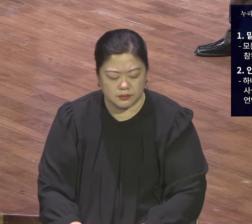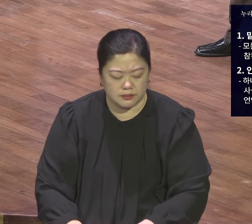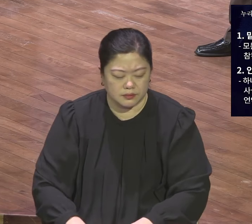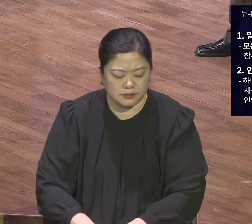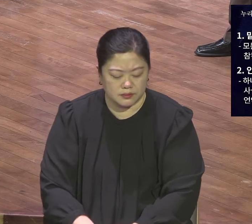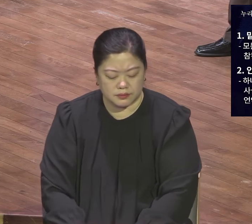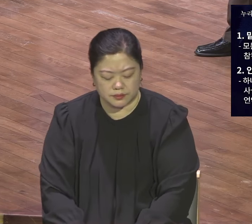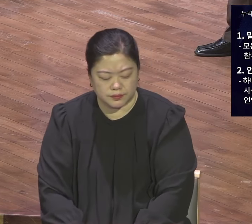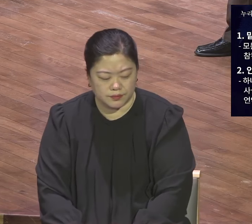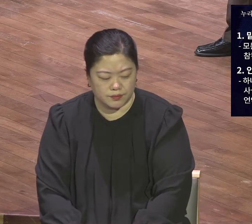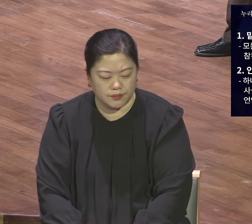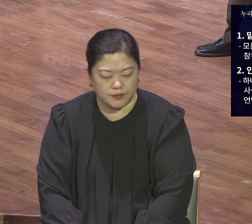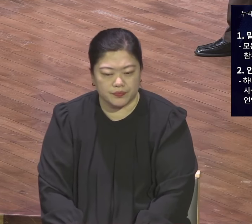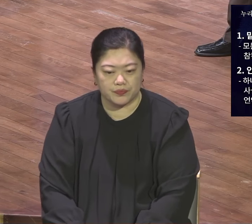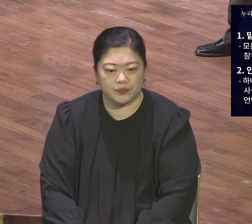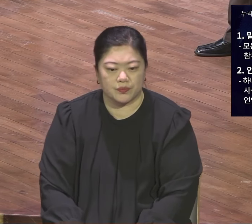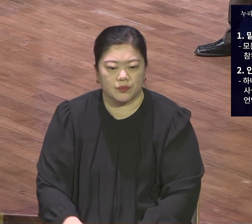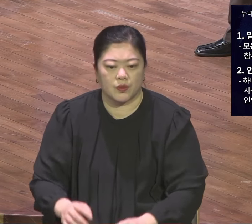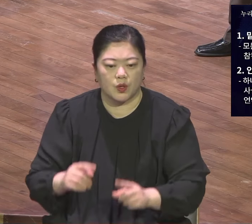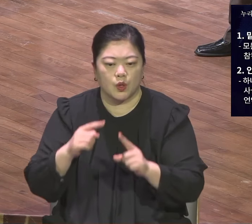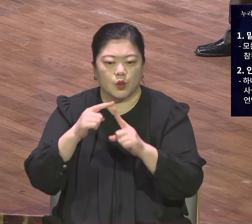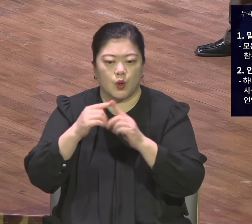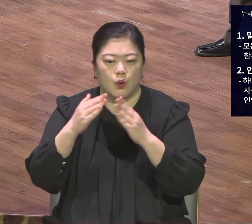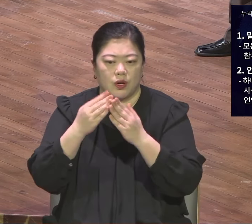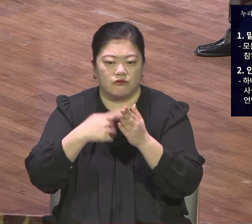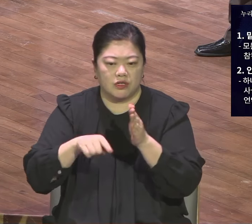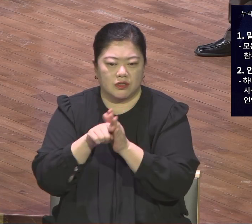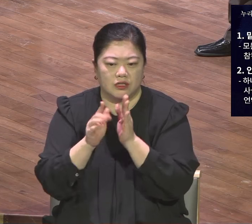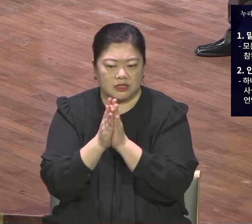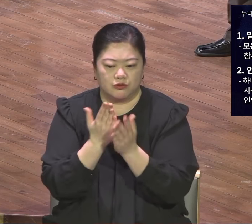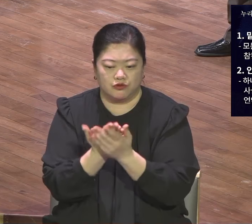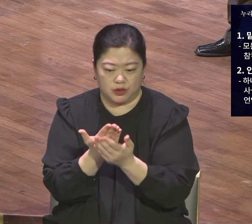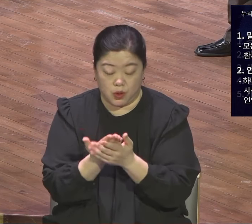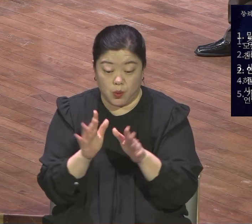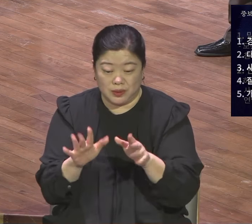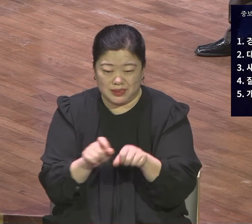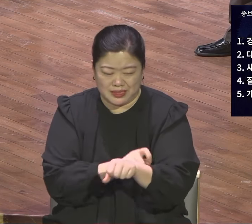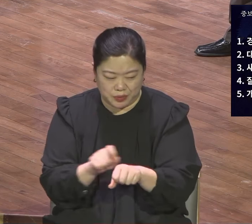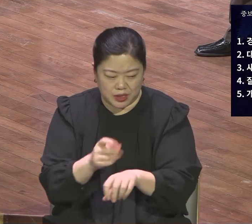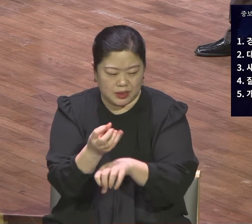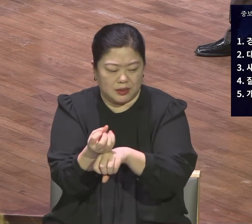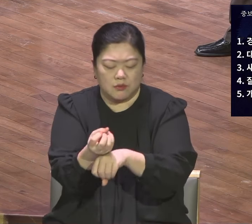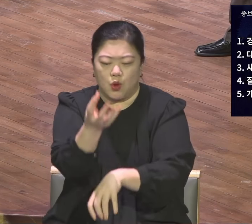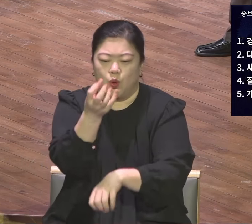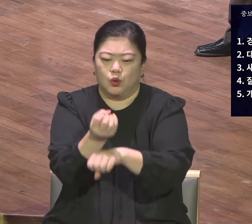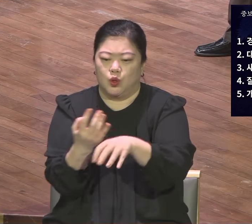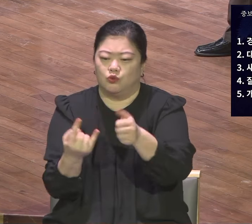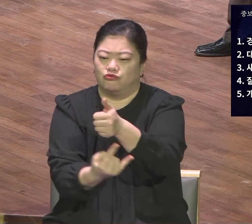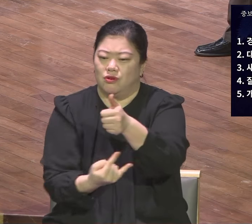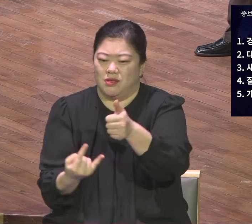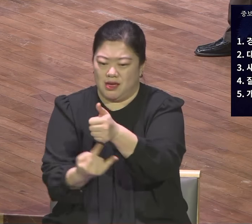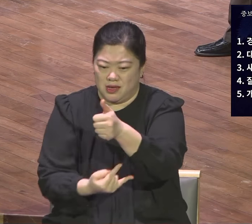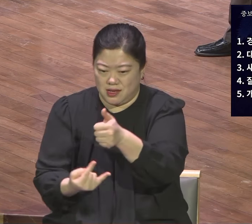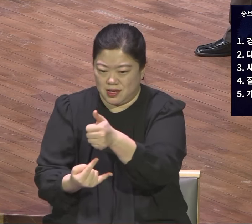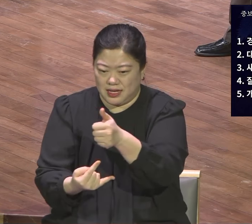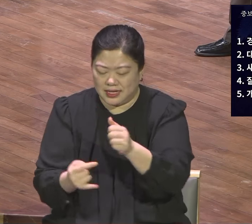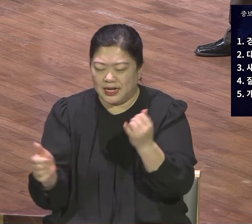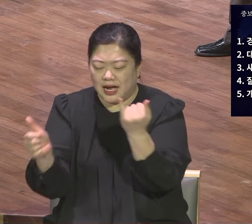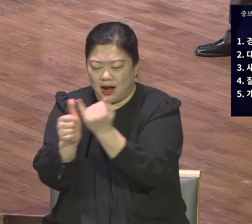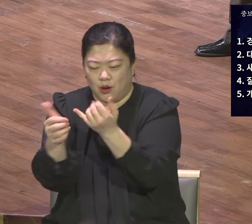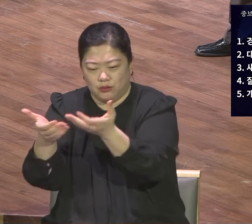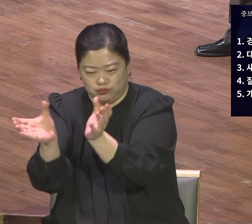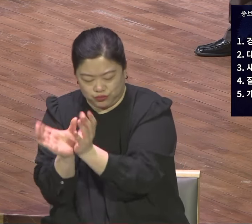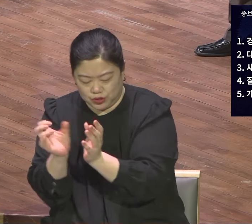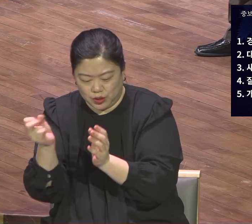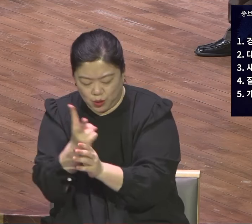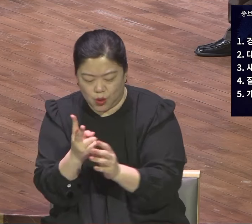다음은 교회를 위해 기도하시겠습니다. 오늘 기간보고를 한 경조위원회와 화면에 띄어진 교회의 기도 제목을 보며 다 함께